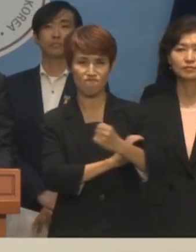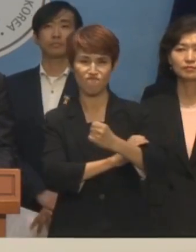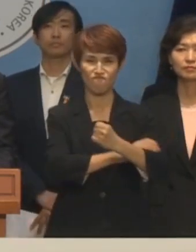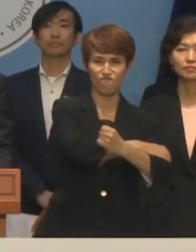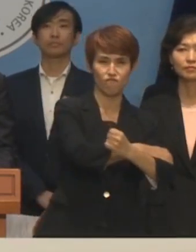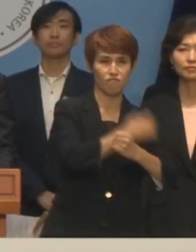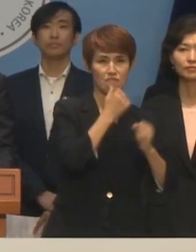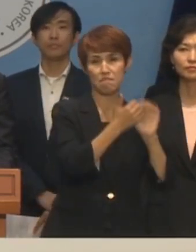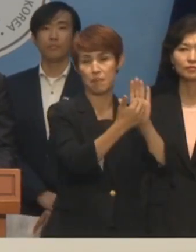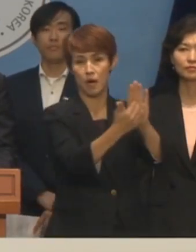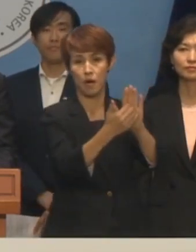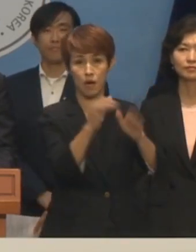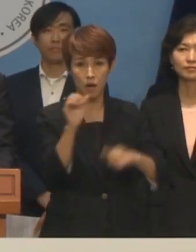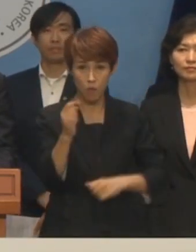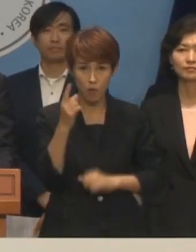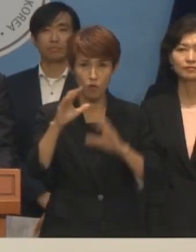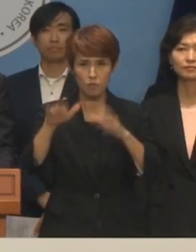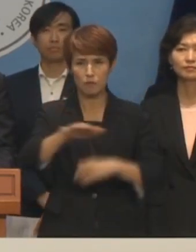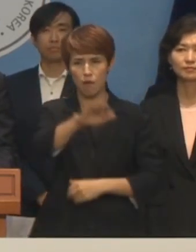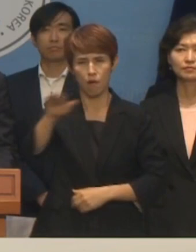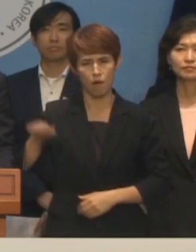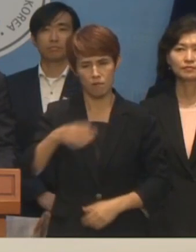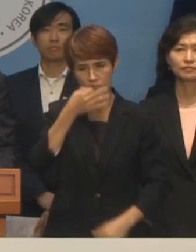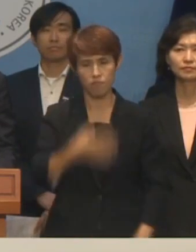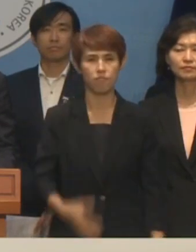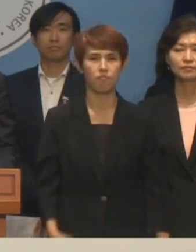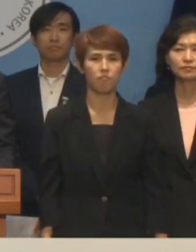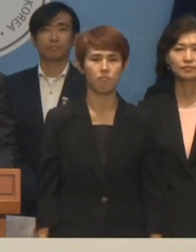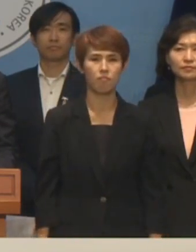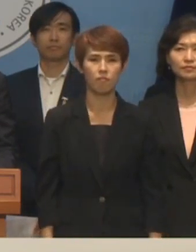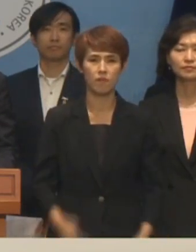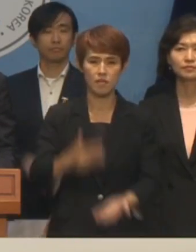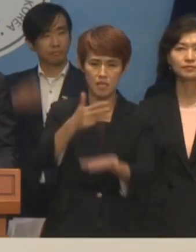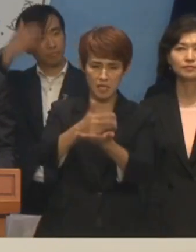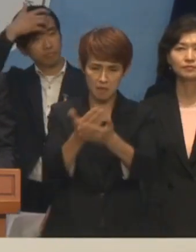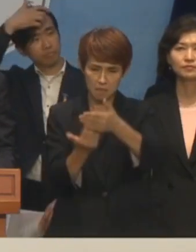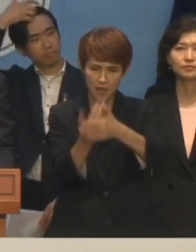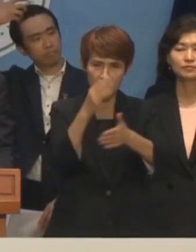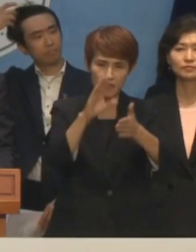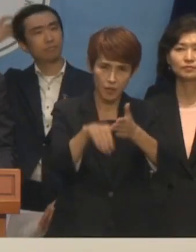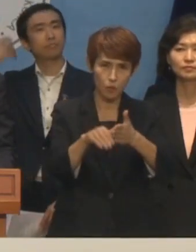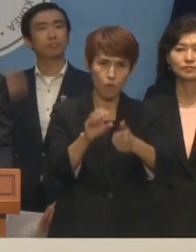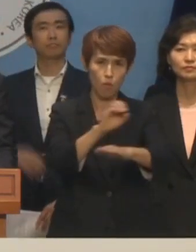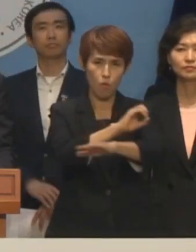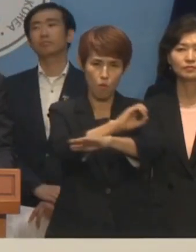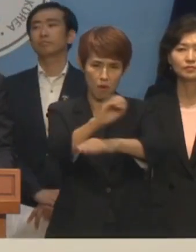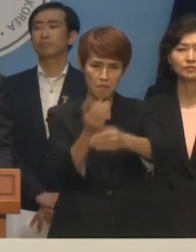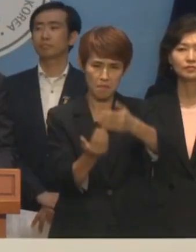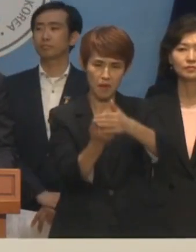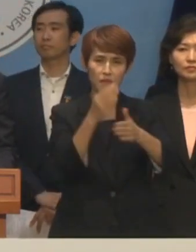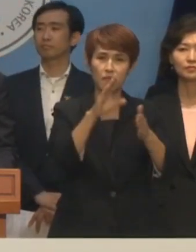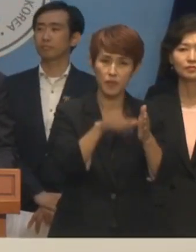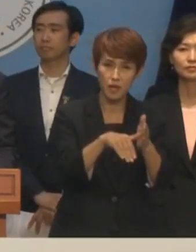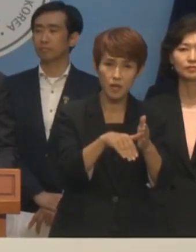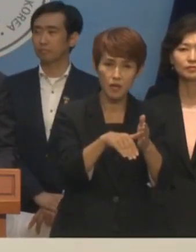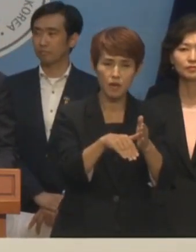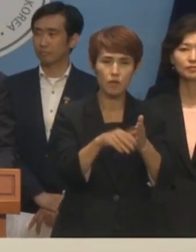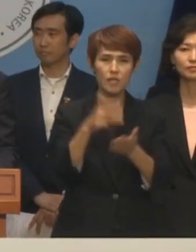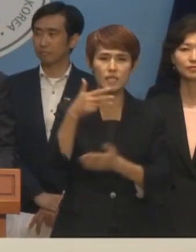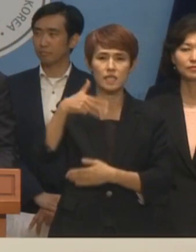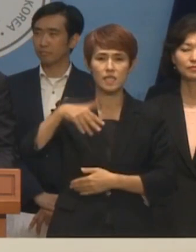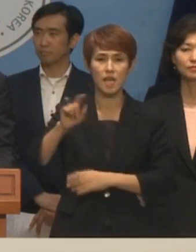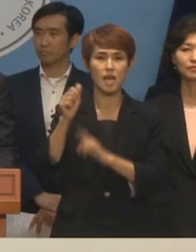국민들의 목소리를 대변하지 못하고 있습니다. 이태원 참사 때도, 오송 지하차도 참사 때도, 그리고